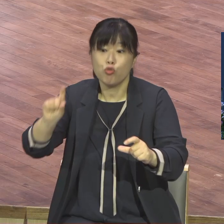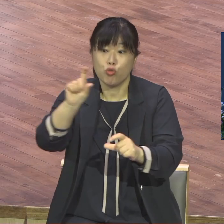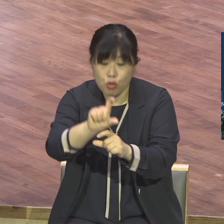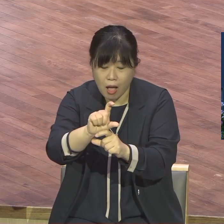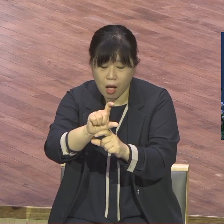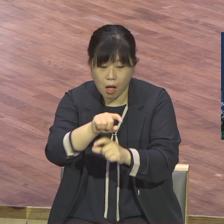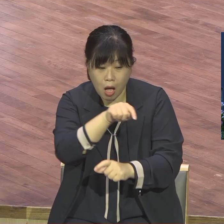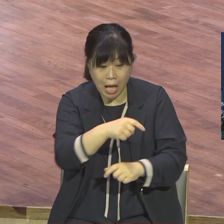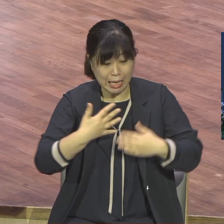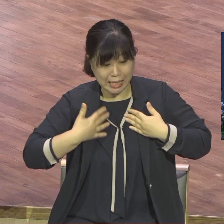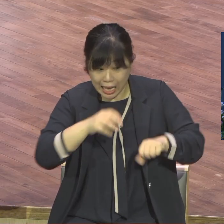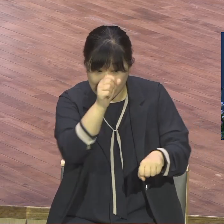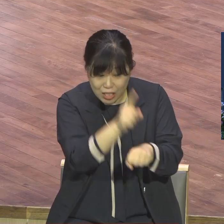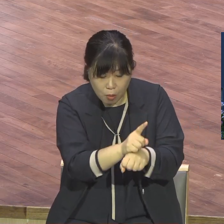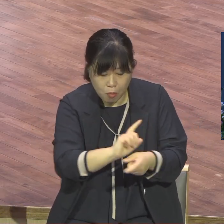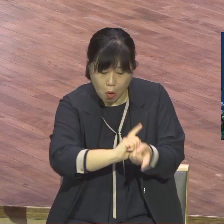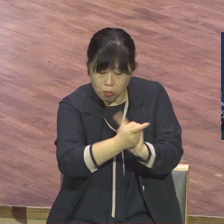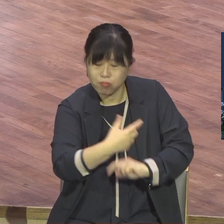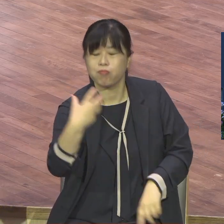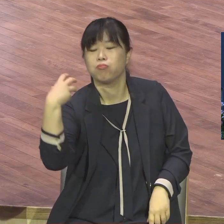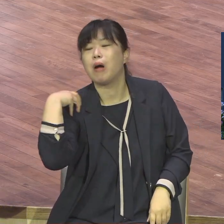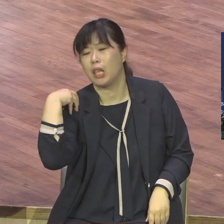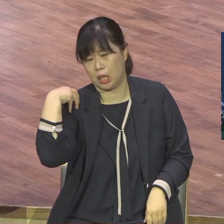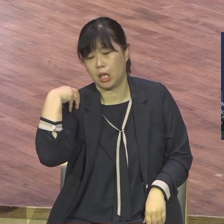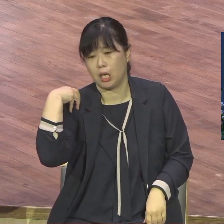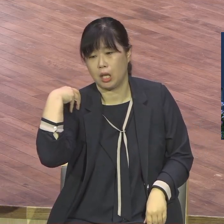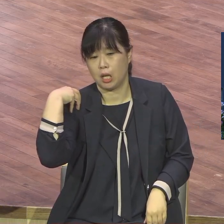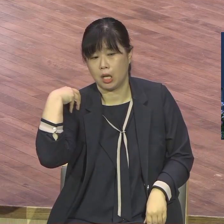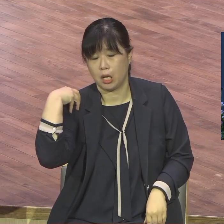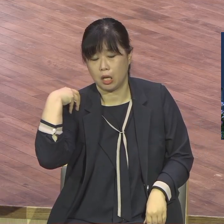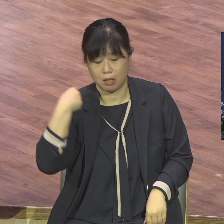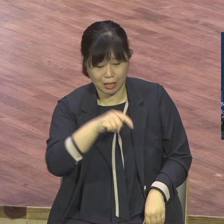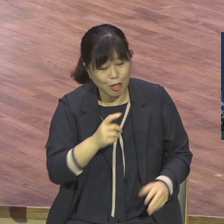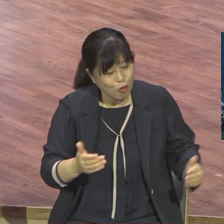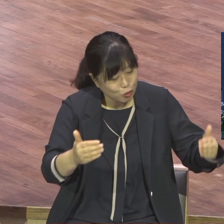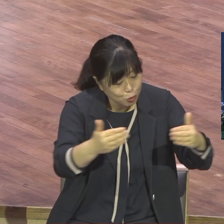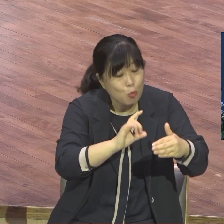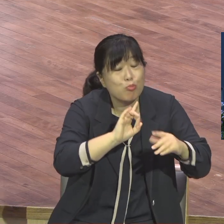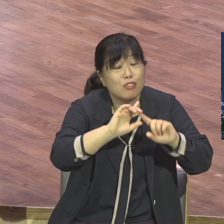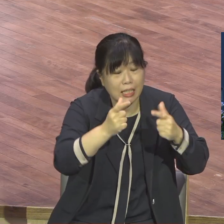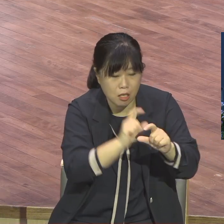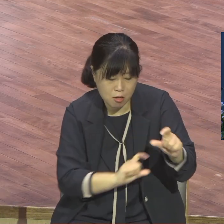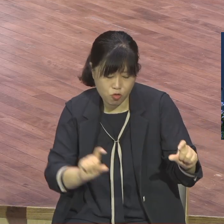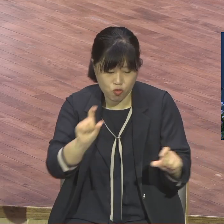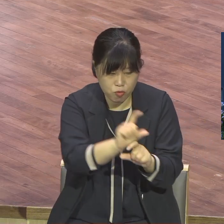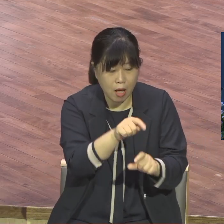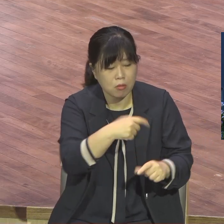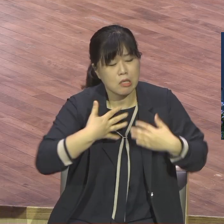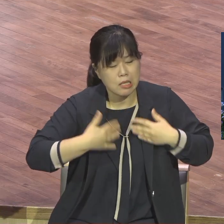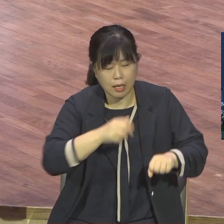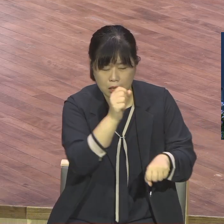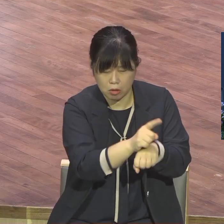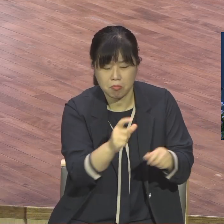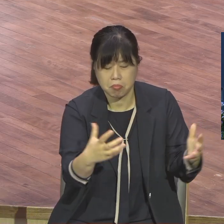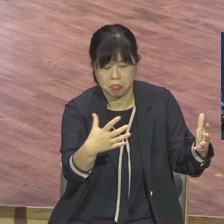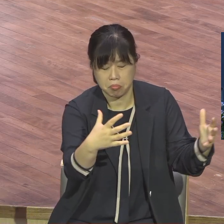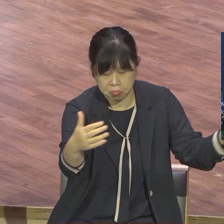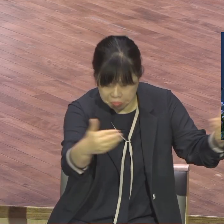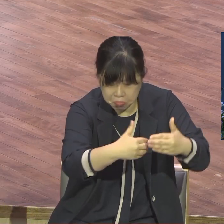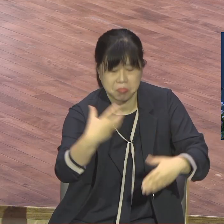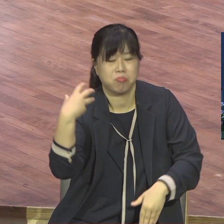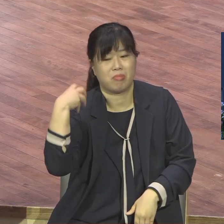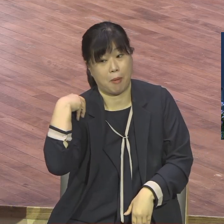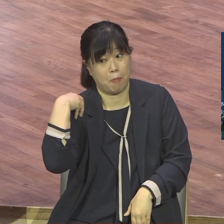것입니다. 덮어주라 전도가 아니라 그걸 네가 담당해라. 여기서 담당하라 말은 원어적으로